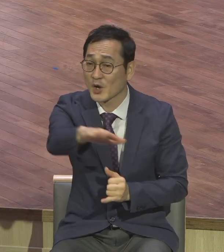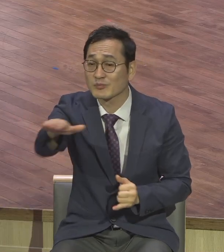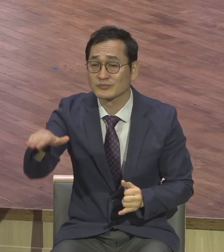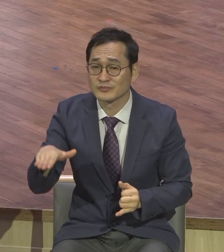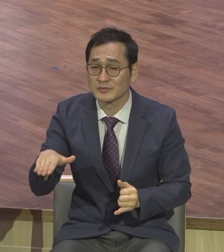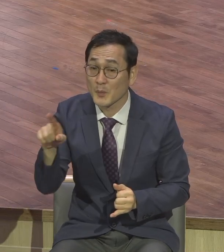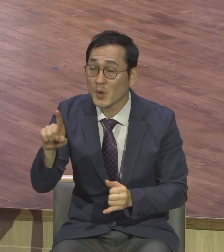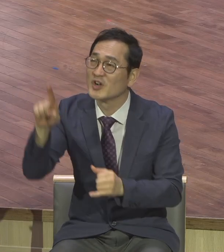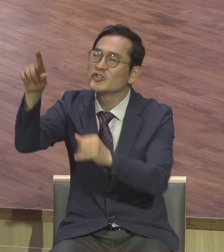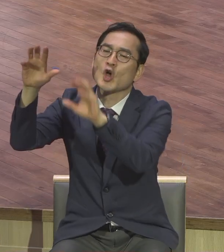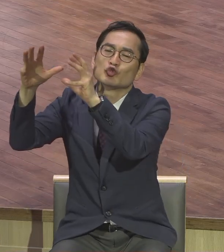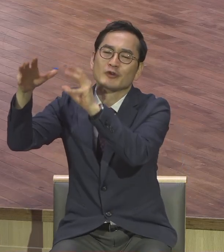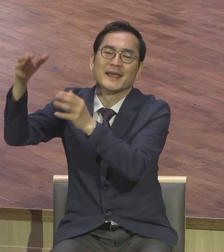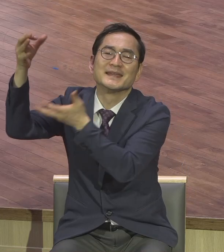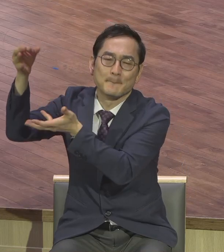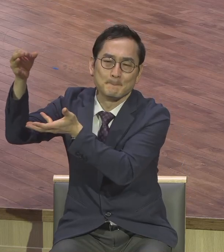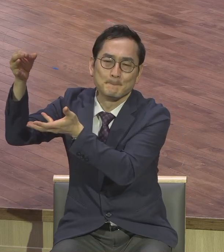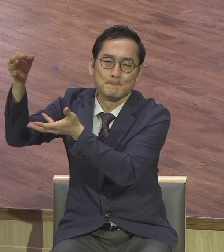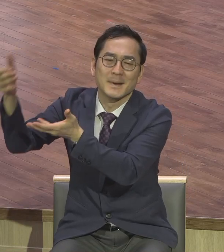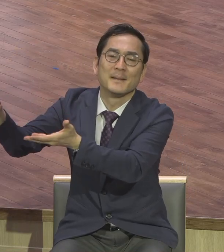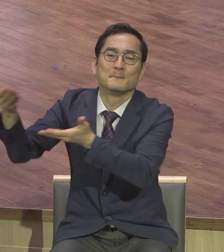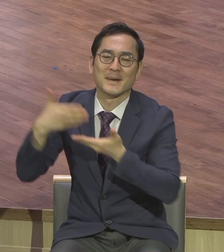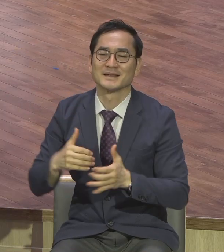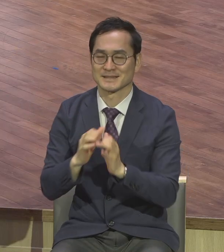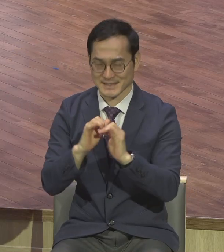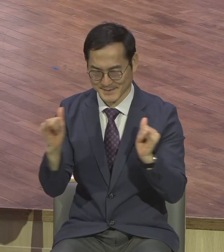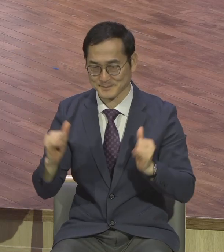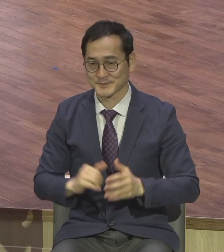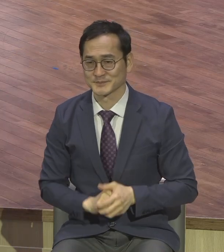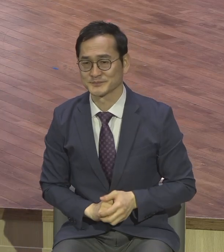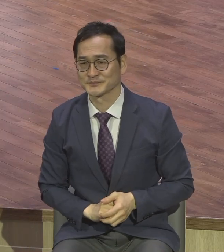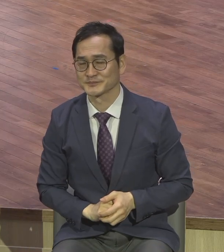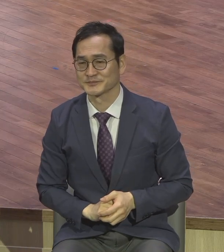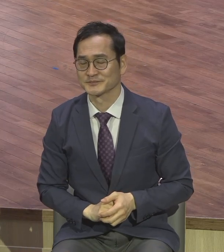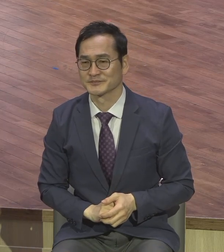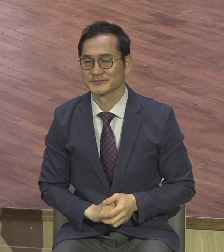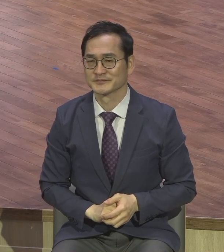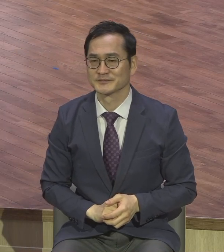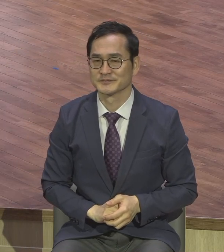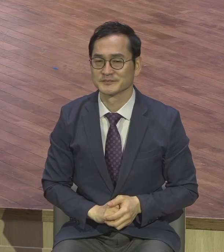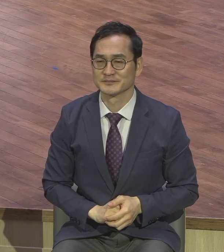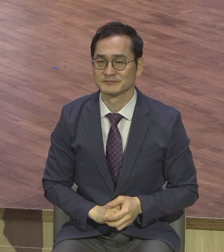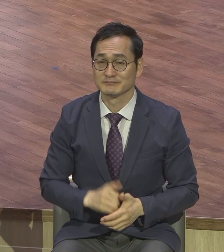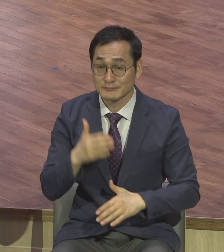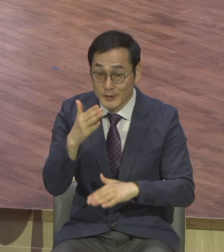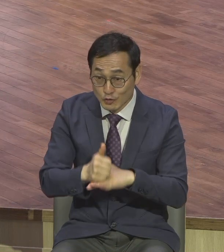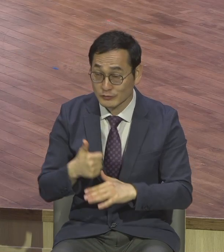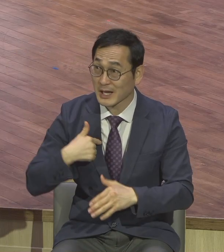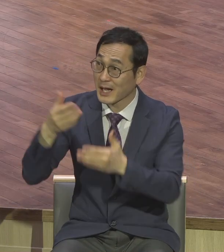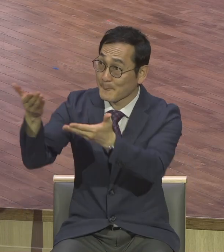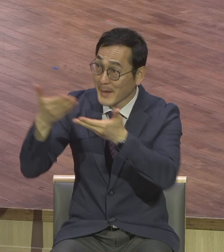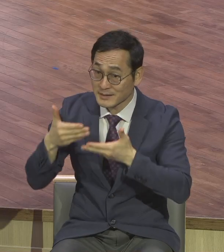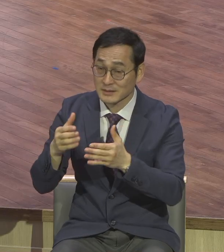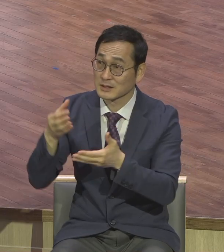받을 상속자. 우리가 하나님 나라를 상속받는 유업을 이을 자로 뭐요? 부름받았다.